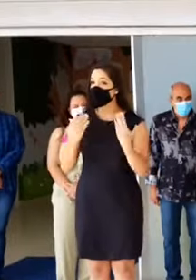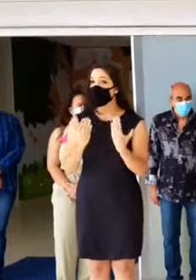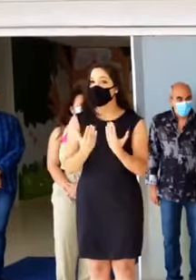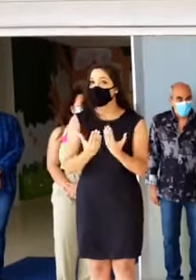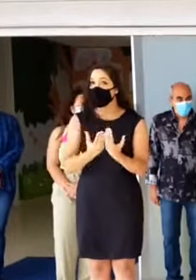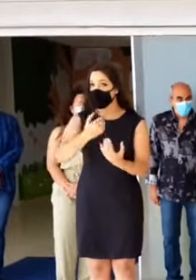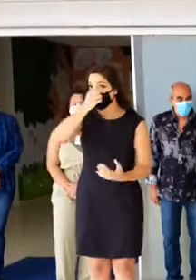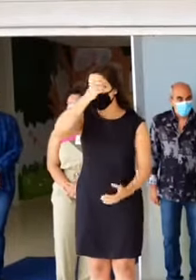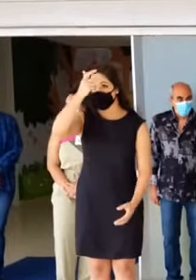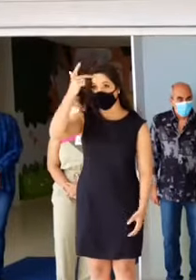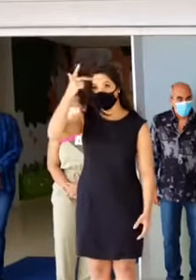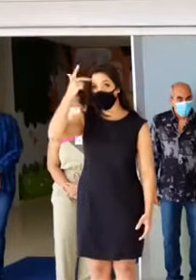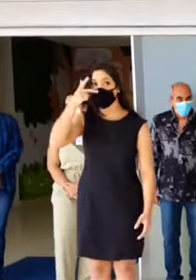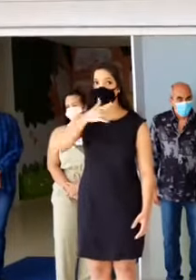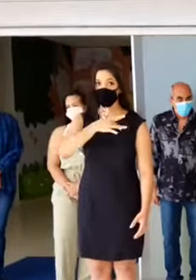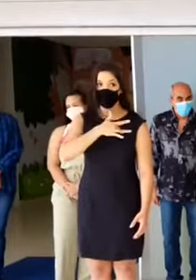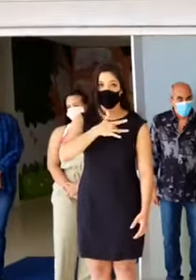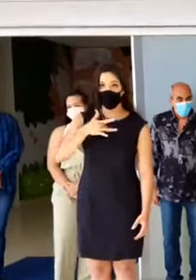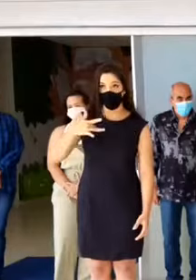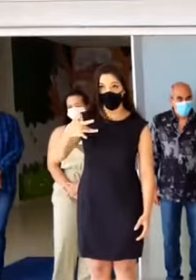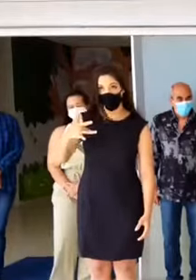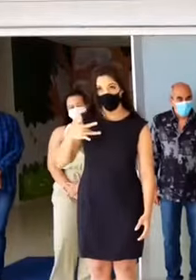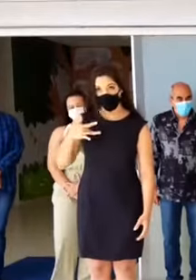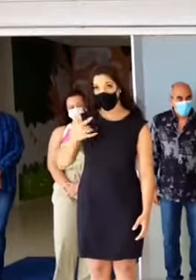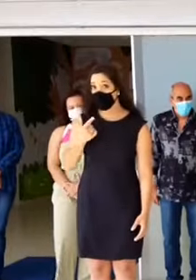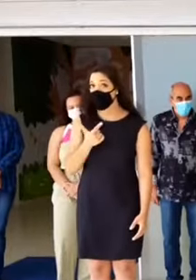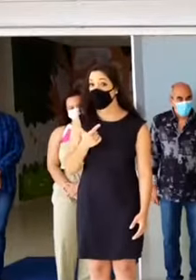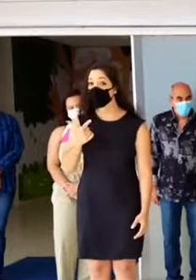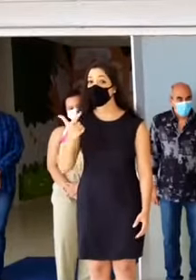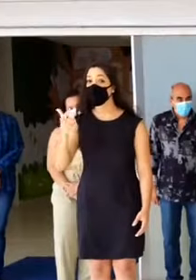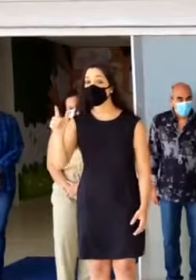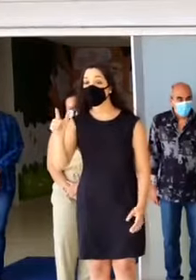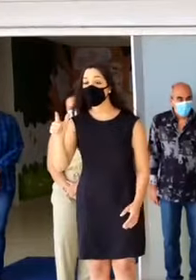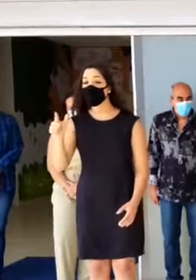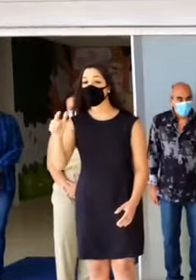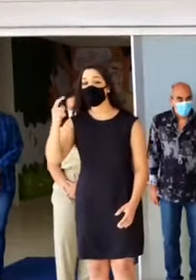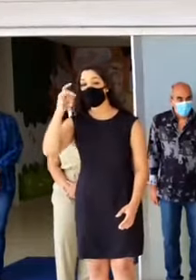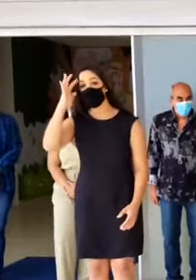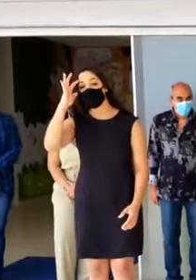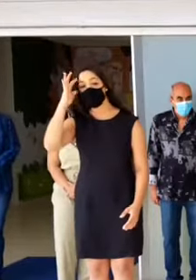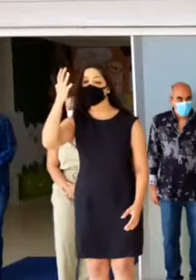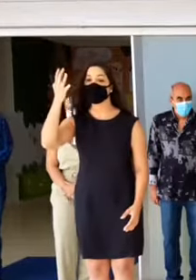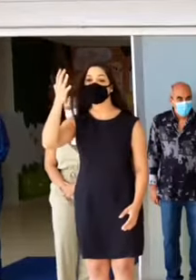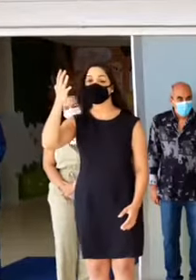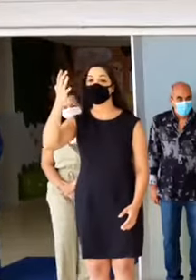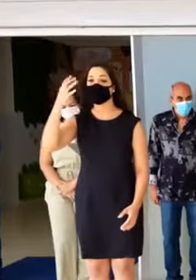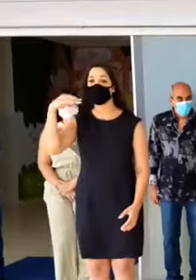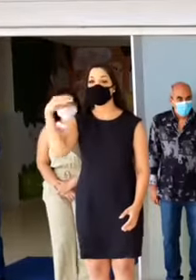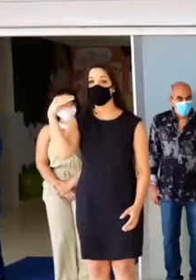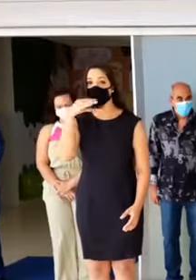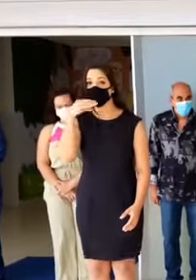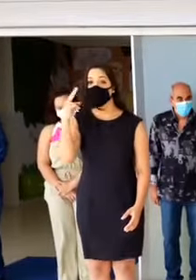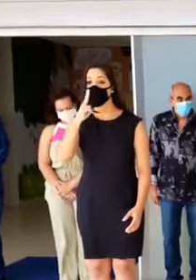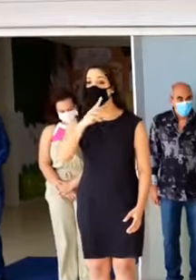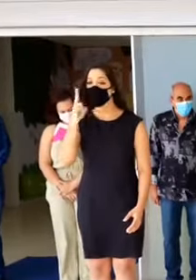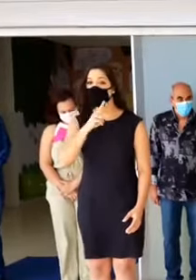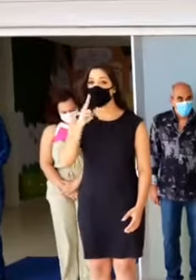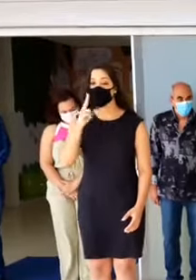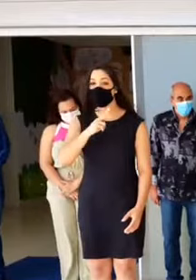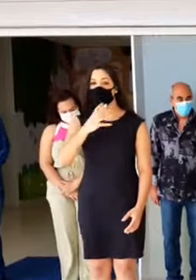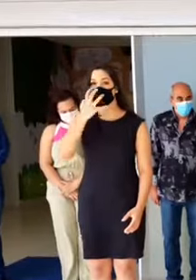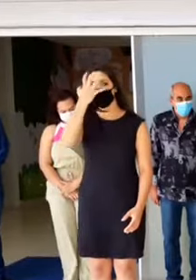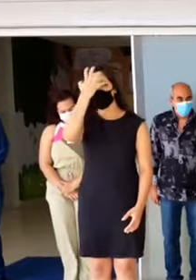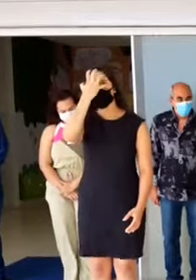Saúde, uma outra finalidade emergencial de uma situação grave que